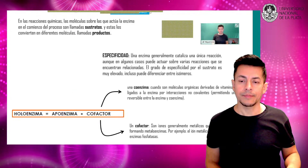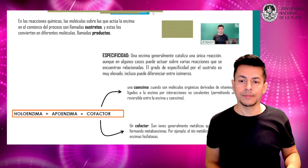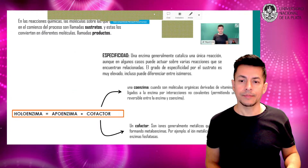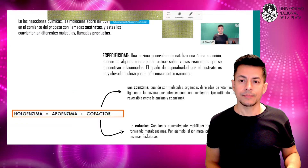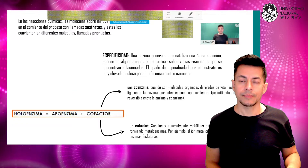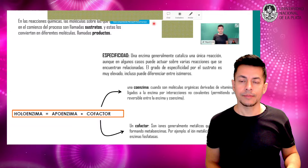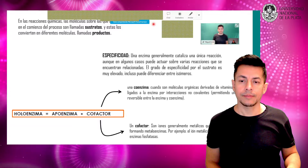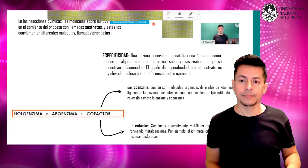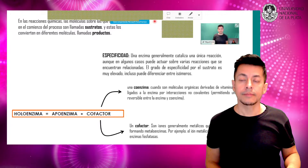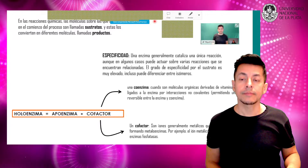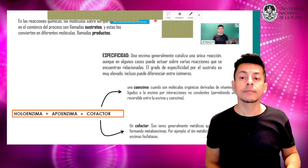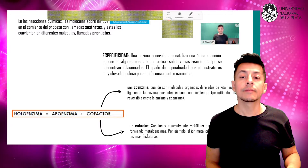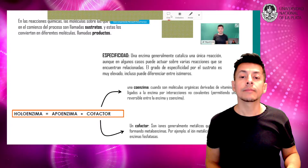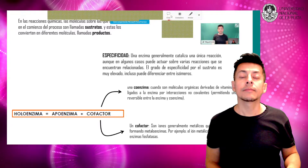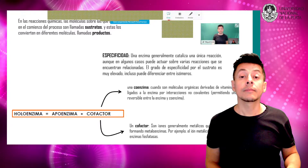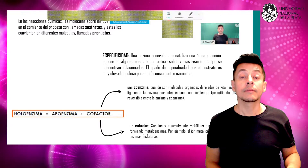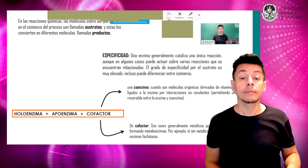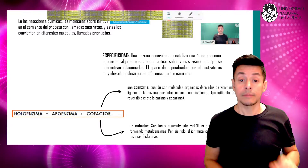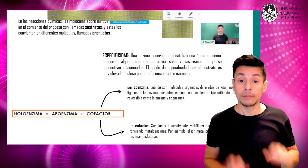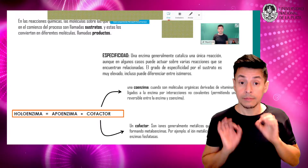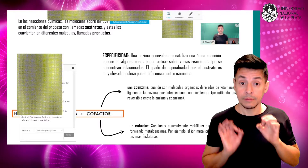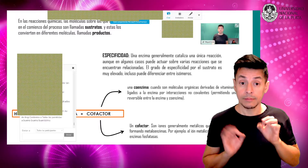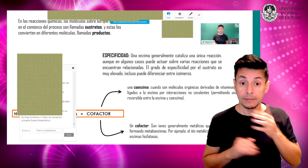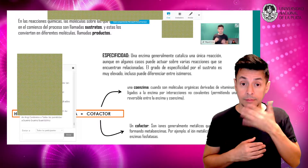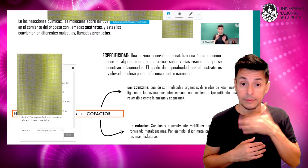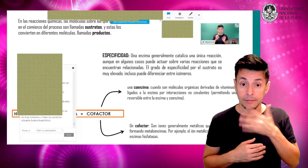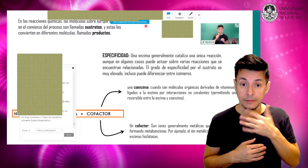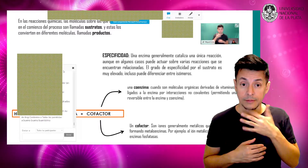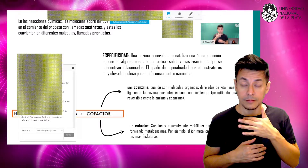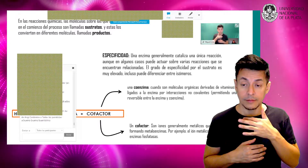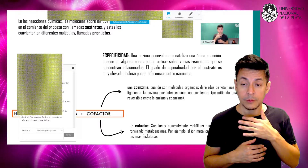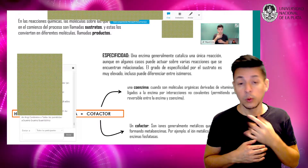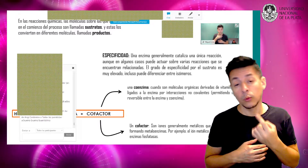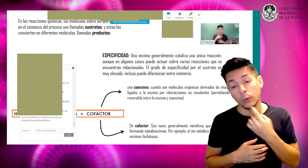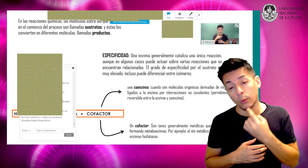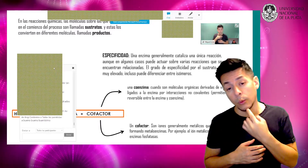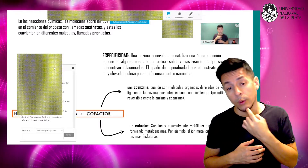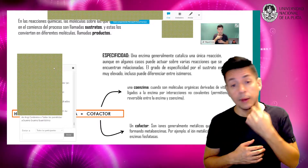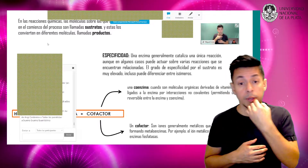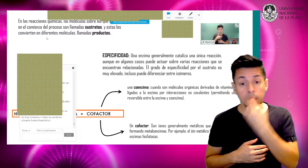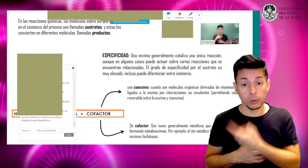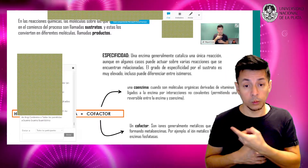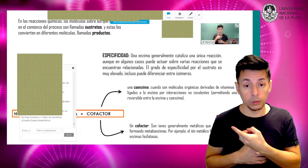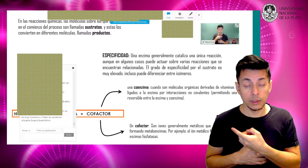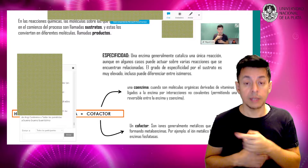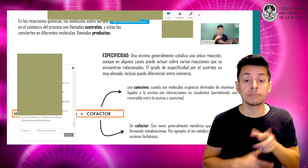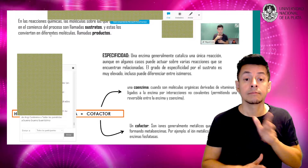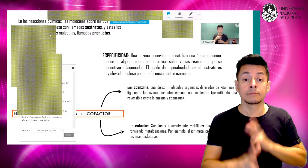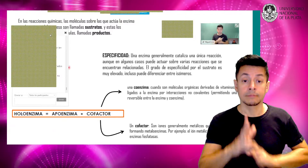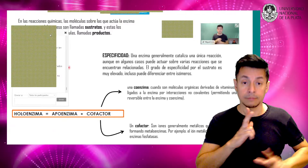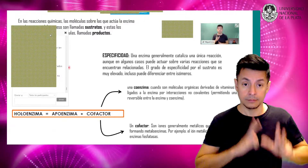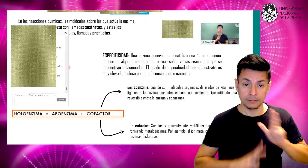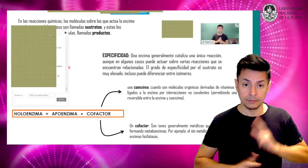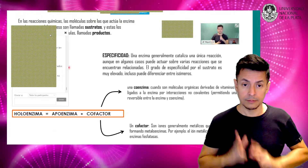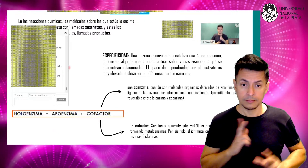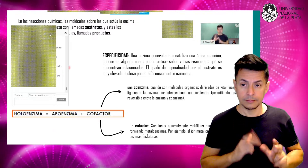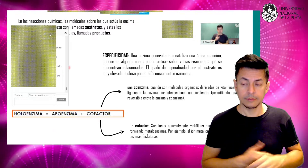Bien, díganme si venimos bien hasta acá. Si tienen alguna pregunta, y abro el chat.